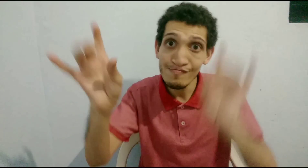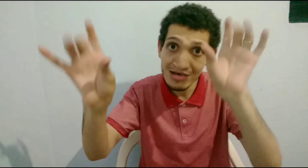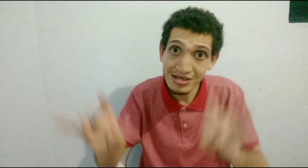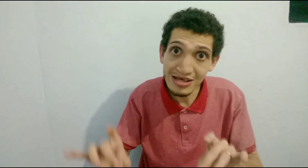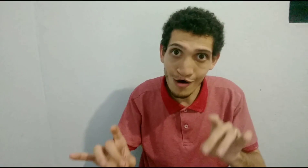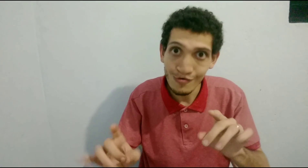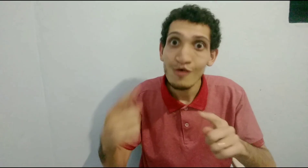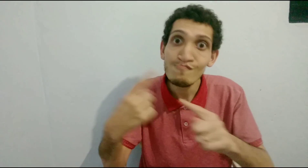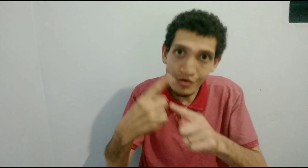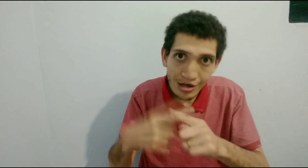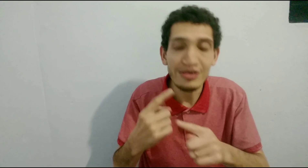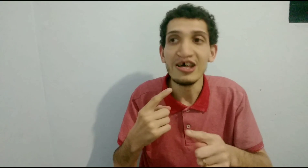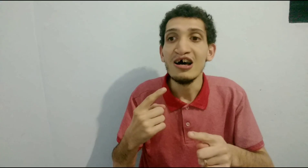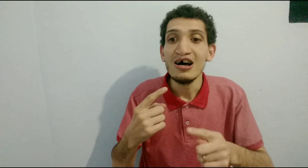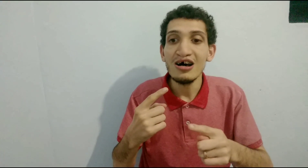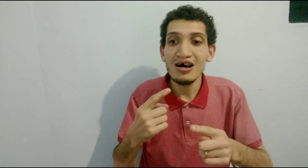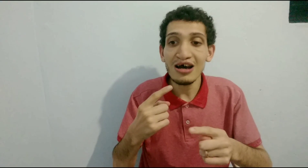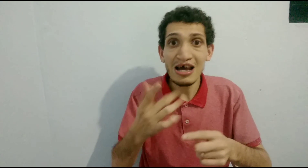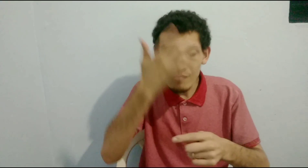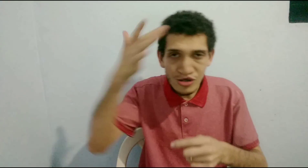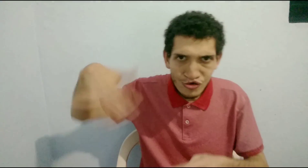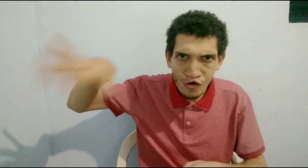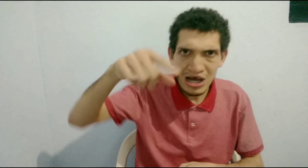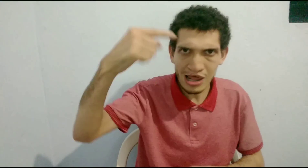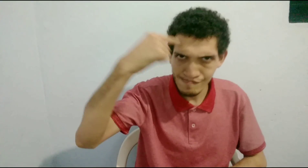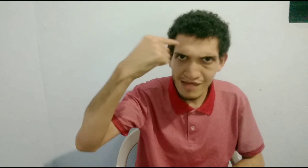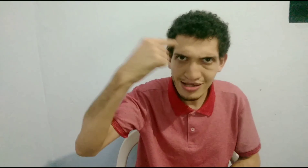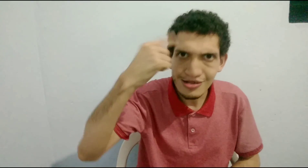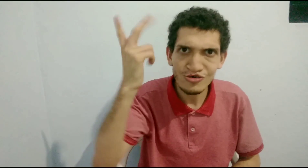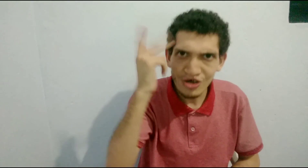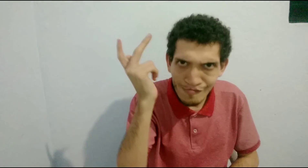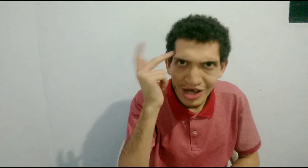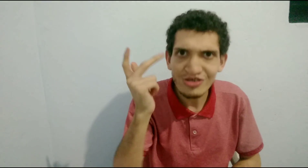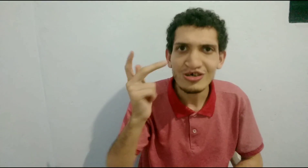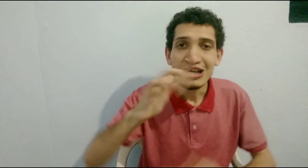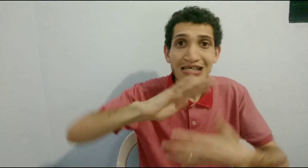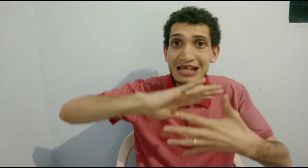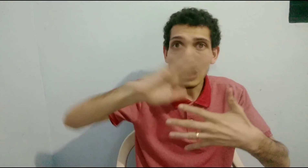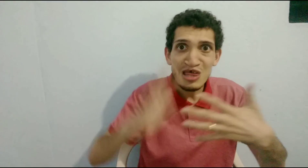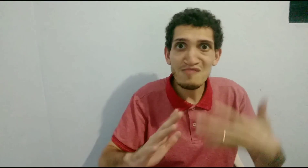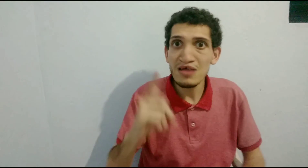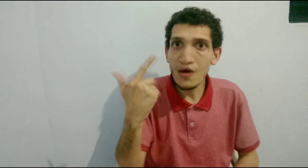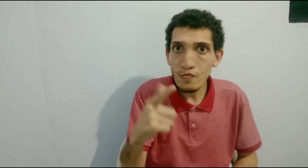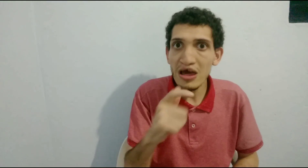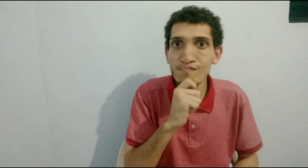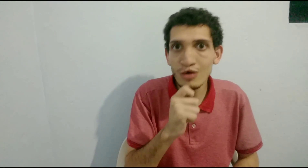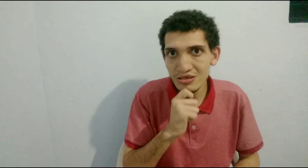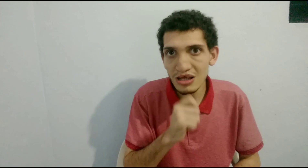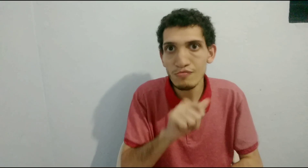especial. Por quê? As pessoas, elas pensam, geralmente, que em livros não têm, por exemplo,